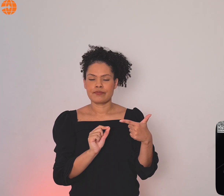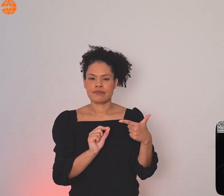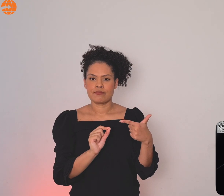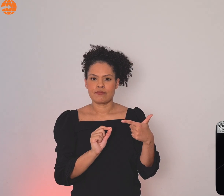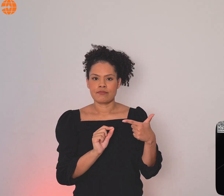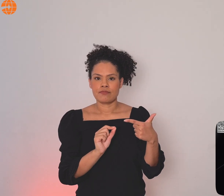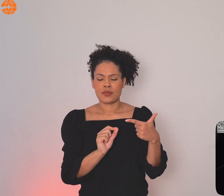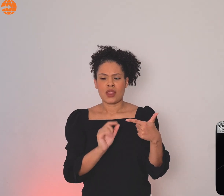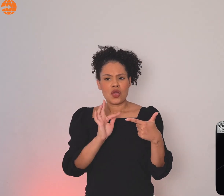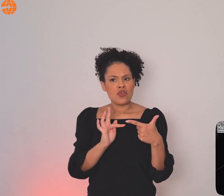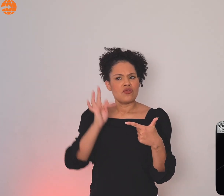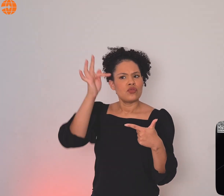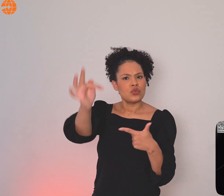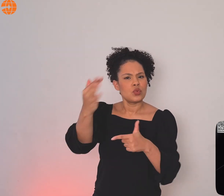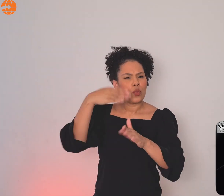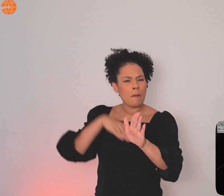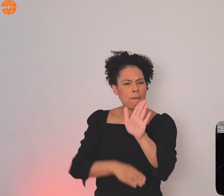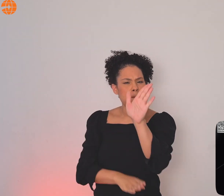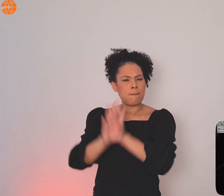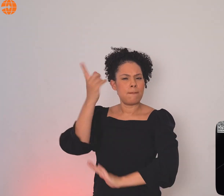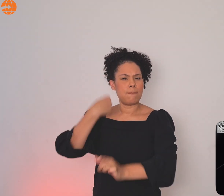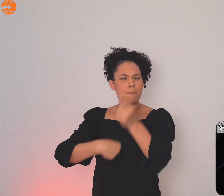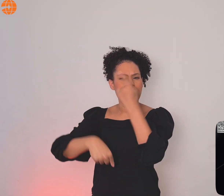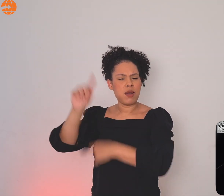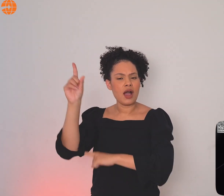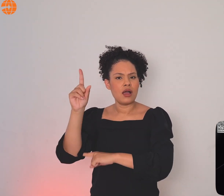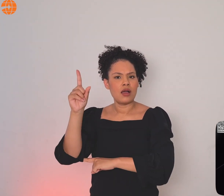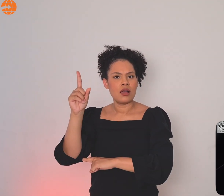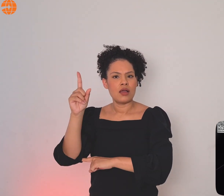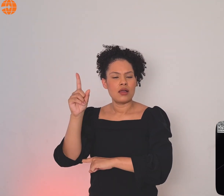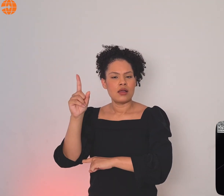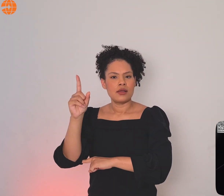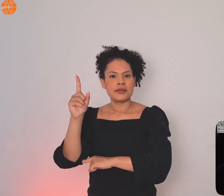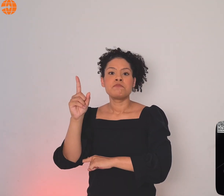avançar é o nosso destino, apesar do medo.